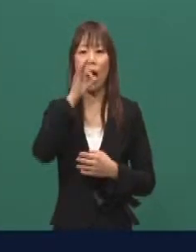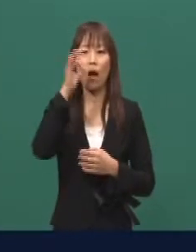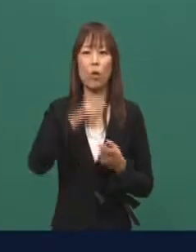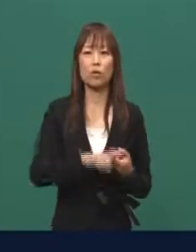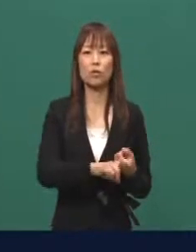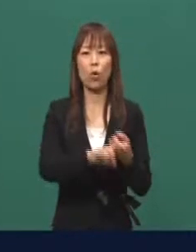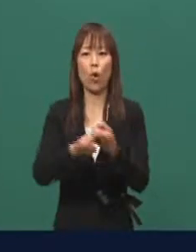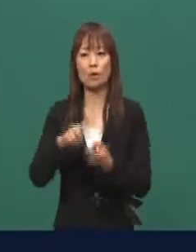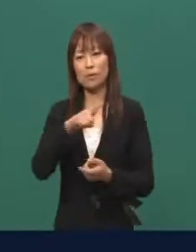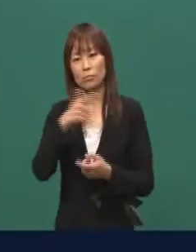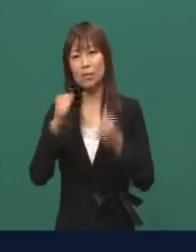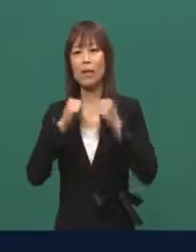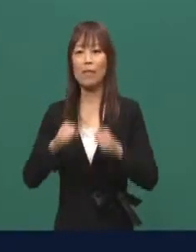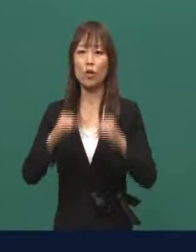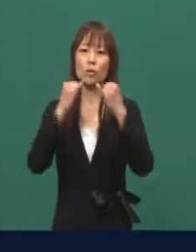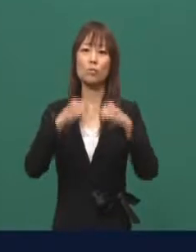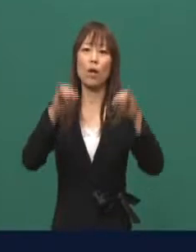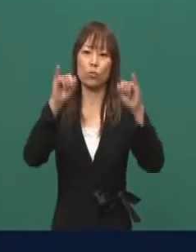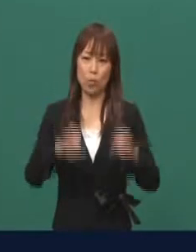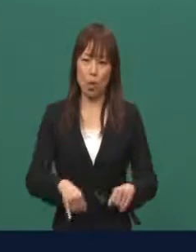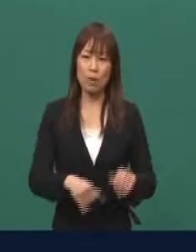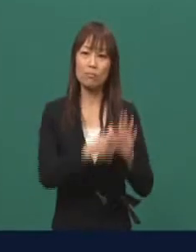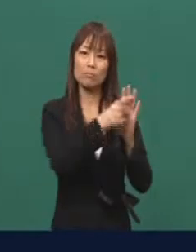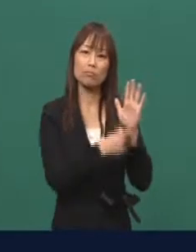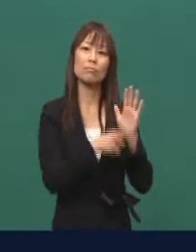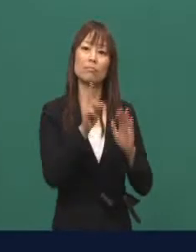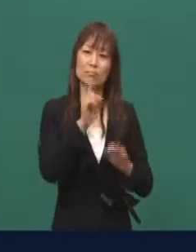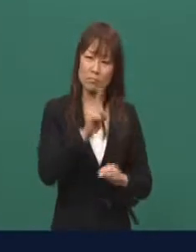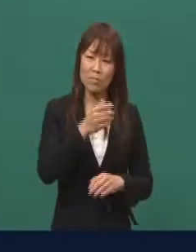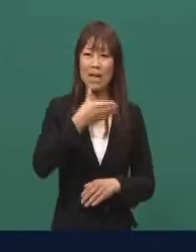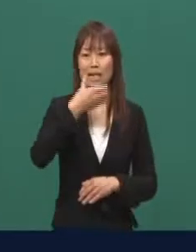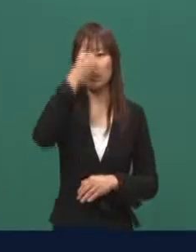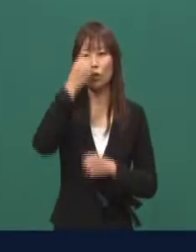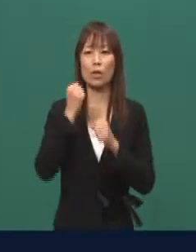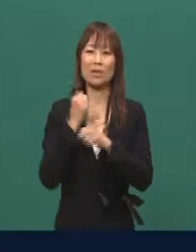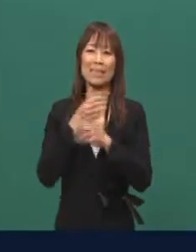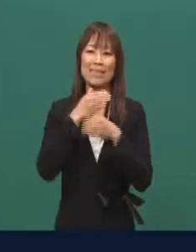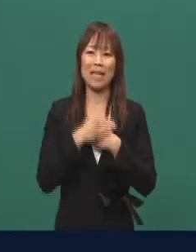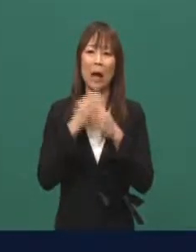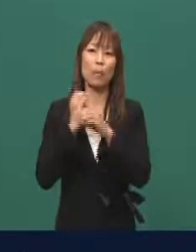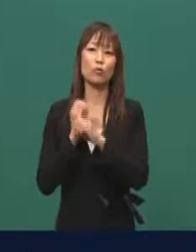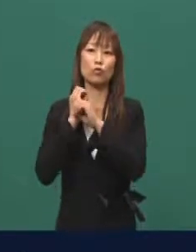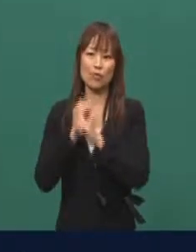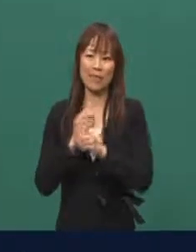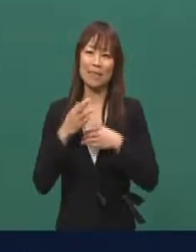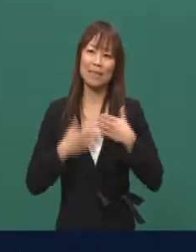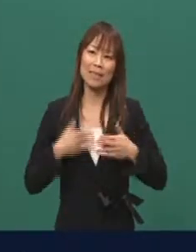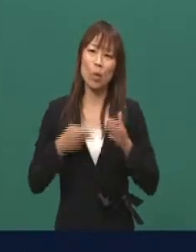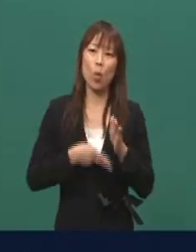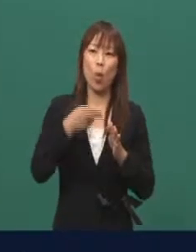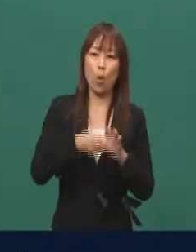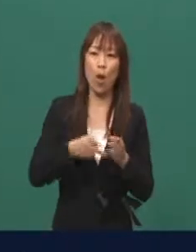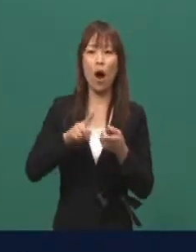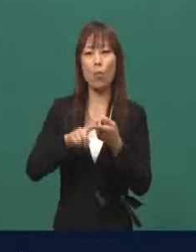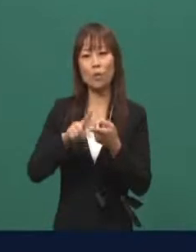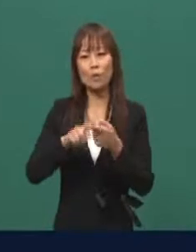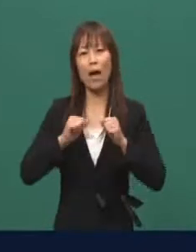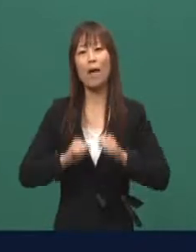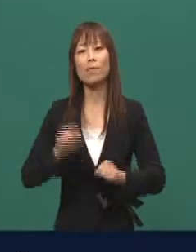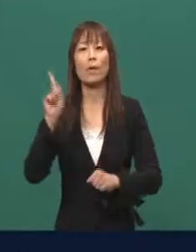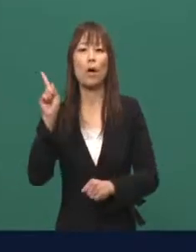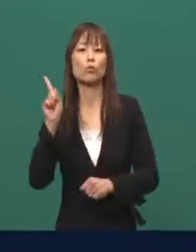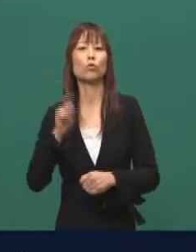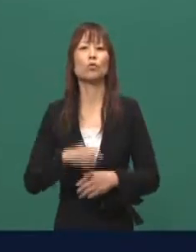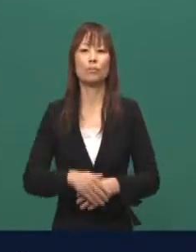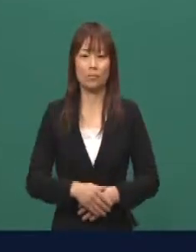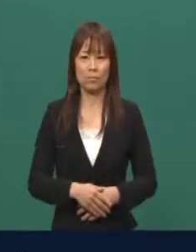このイベントは日野観光協会などが行っている 日のひな祭り機構に合わせて行われた